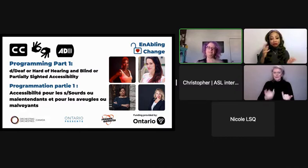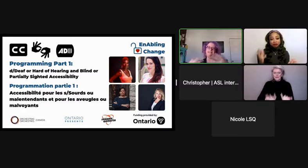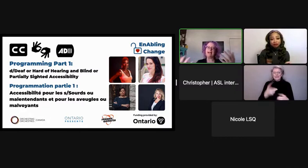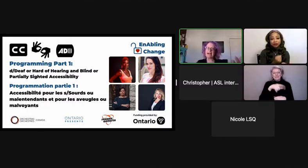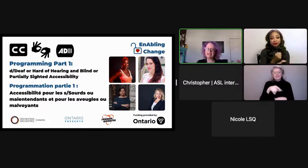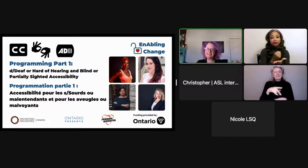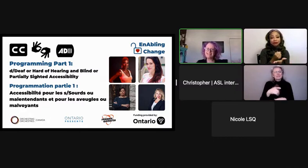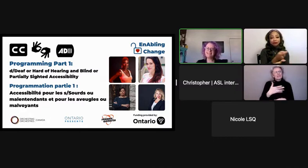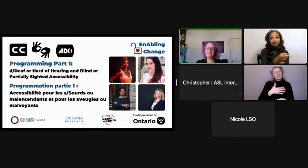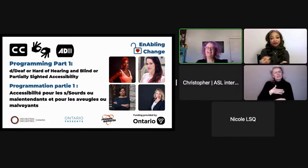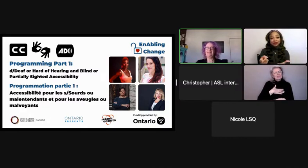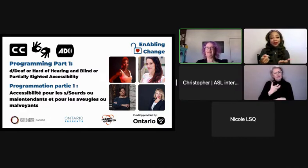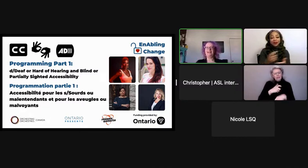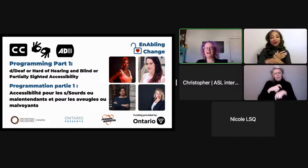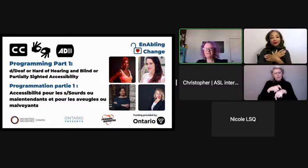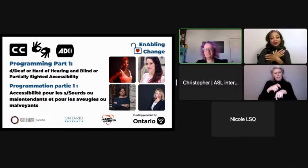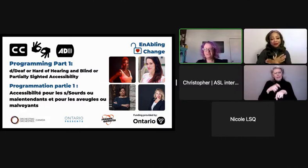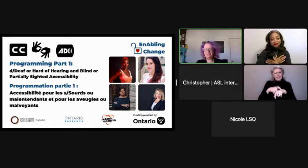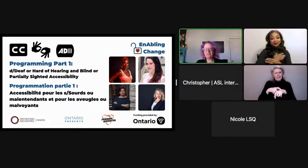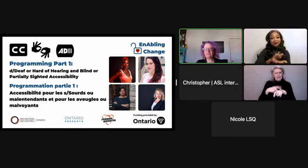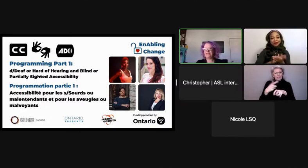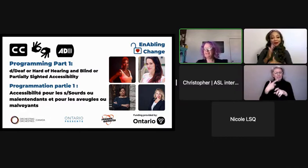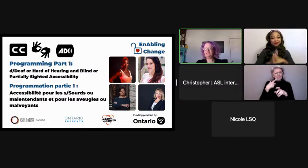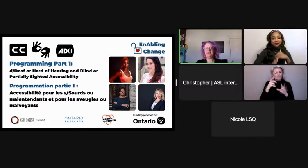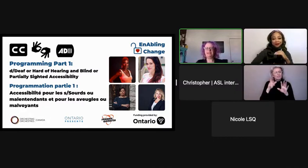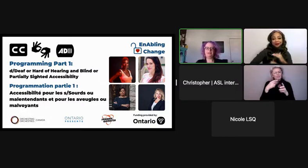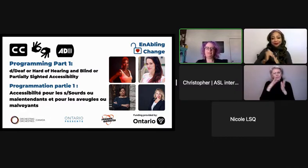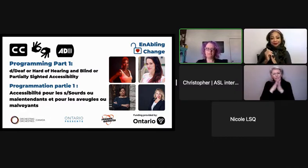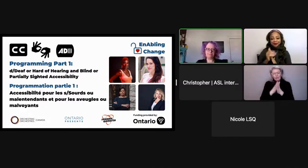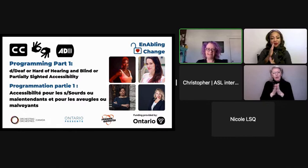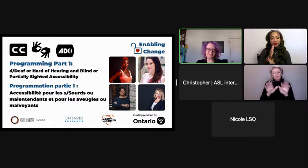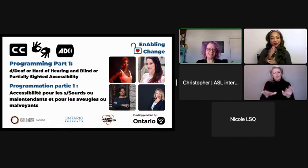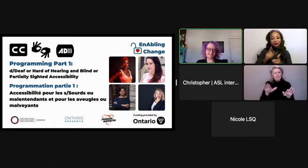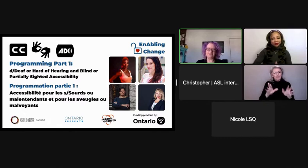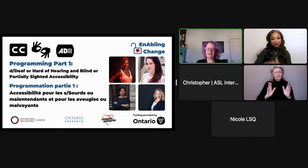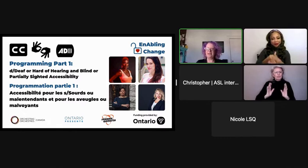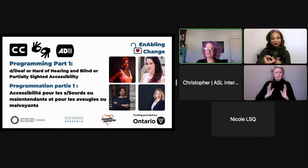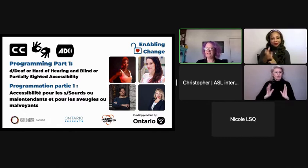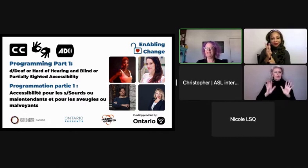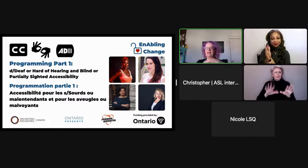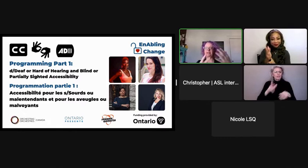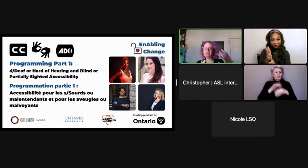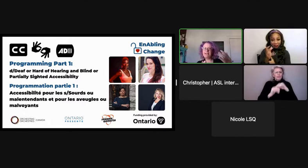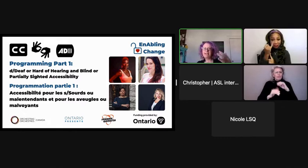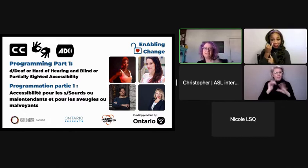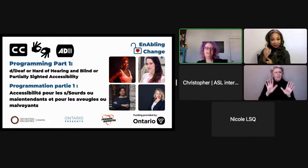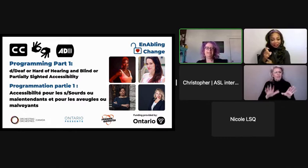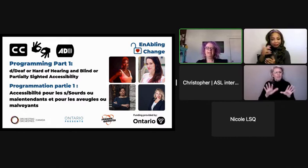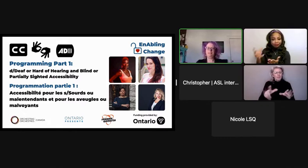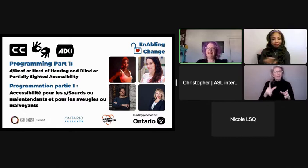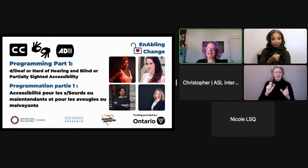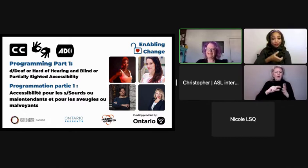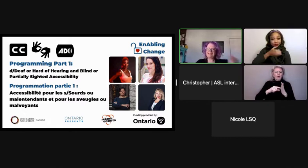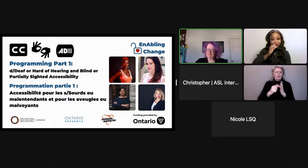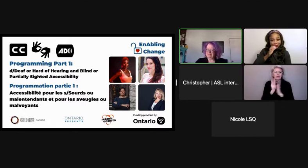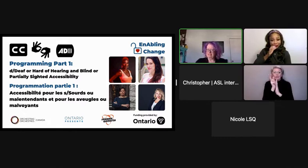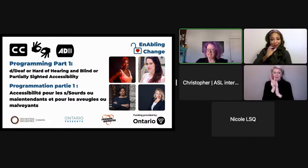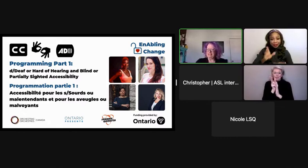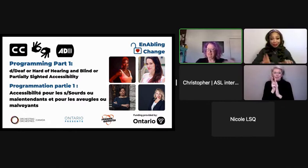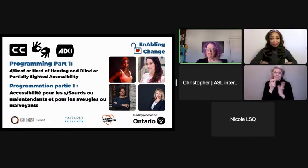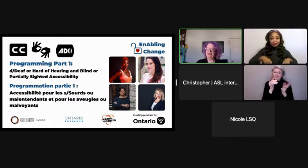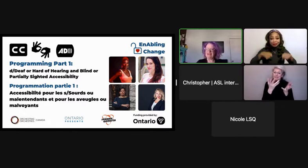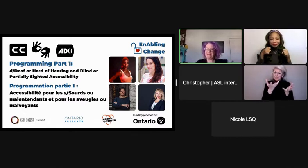J'aimerais prendre ce moment, vous inviter à vous détendre. Mettez-vous confortable. Nous allons débuter dans trois minutes. Si